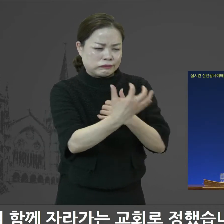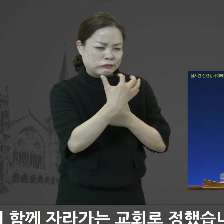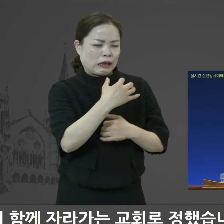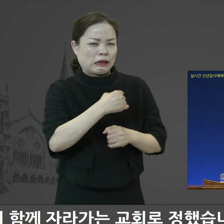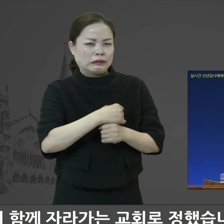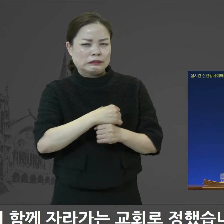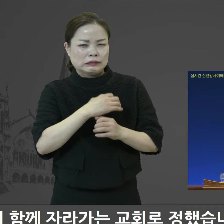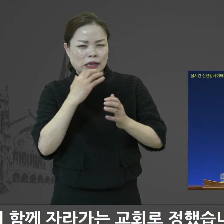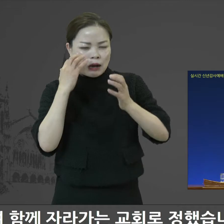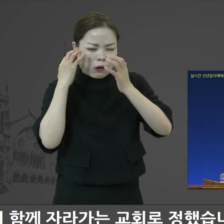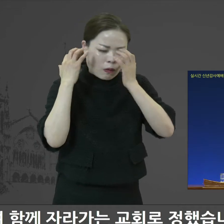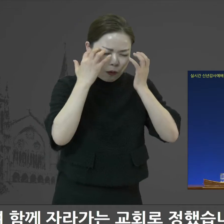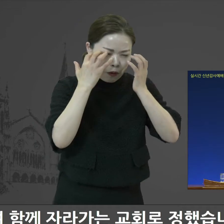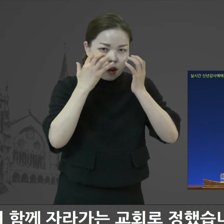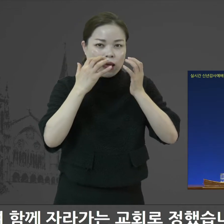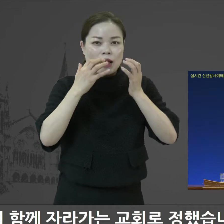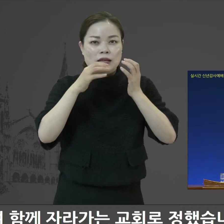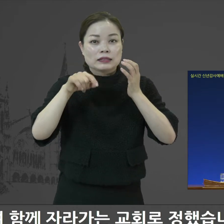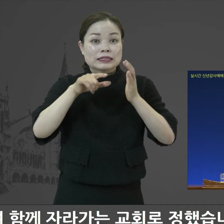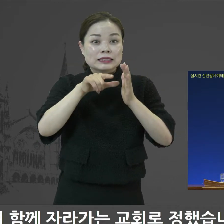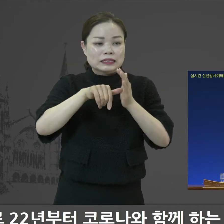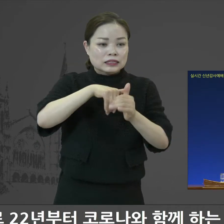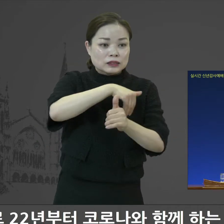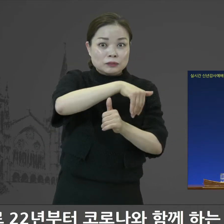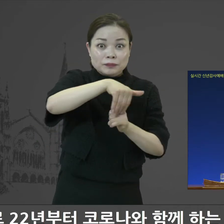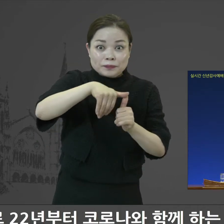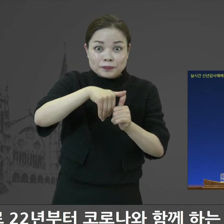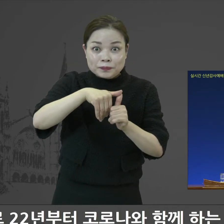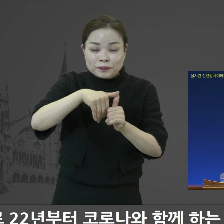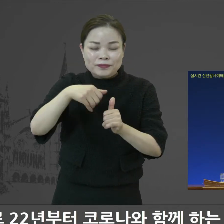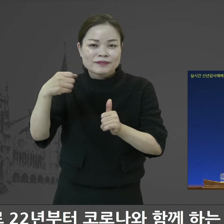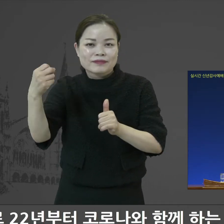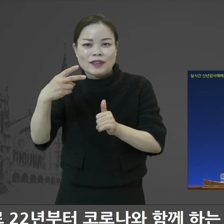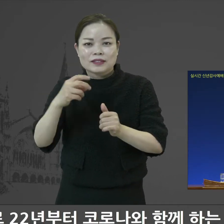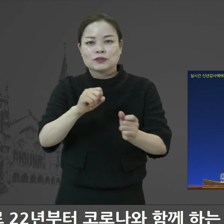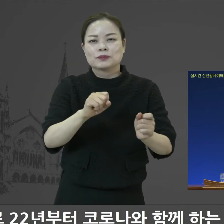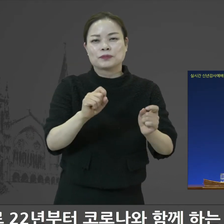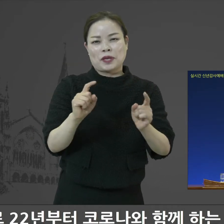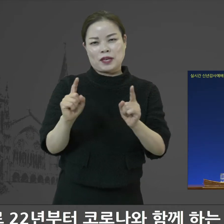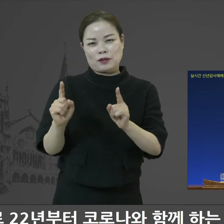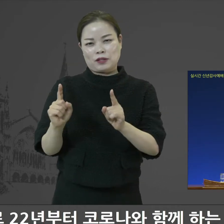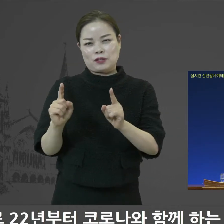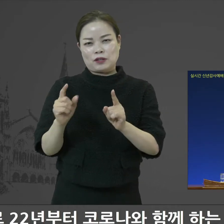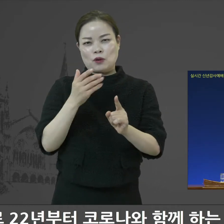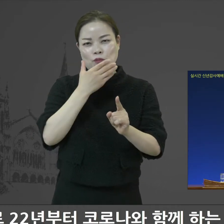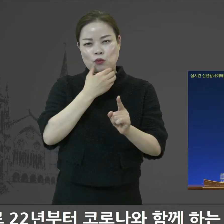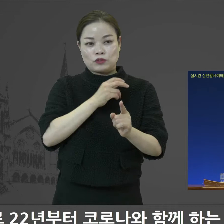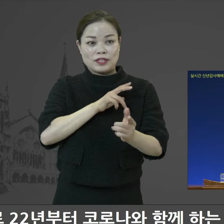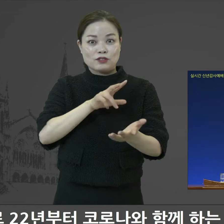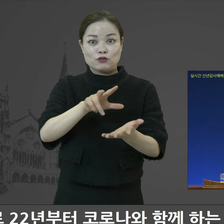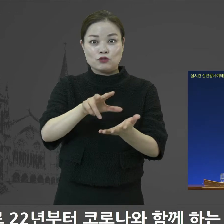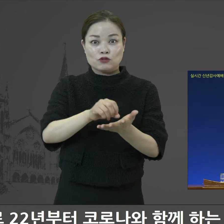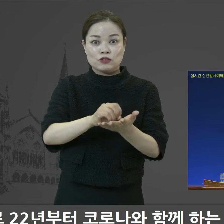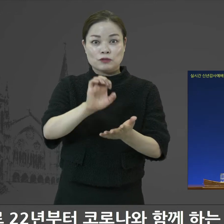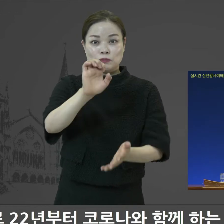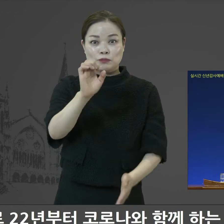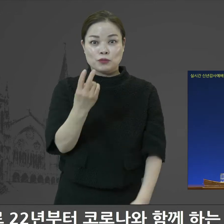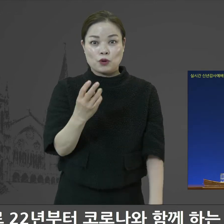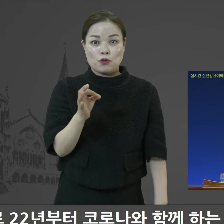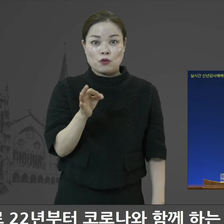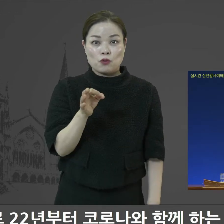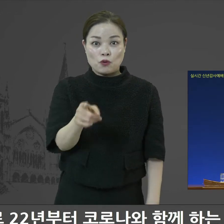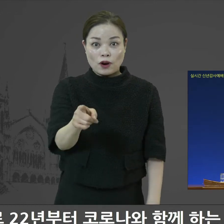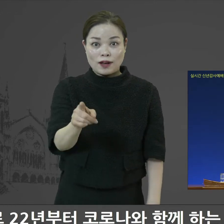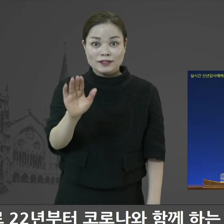우리를 뒤흔들어 놓은 이 시대를 다시 재정비하는 복된 주제요, 또 표가 될 수 있기를